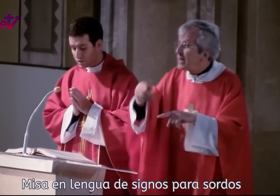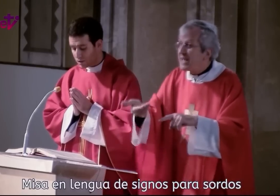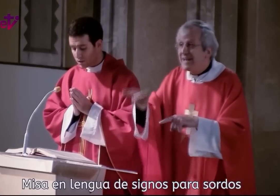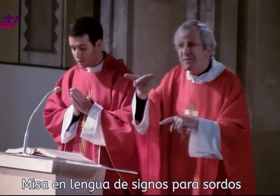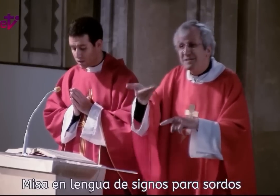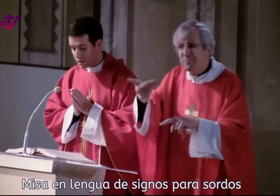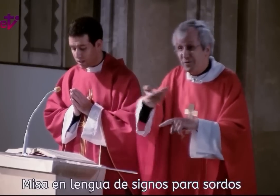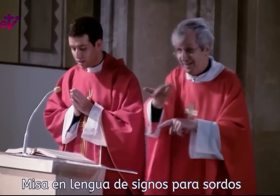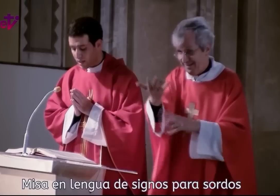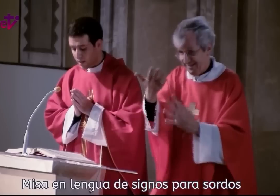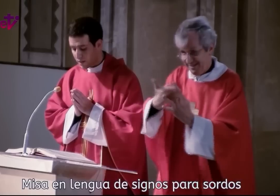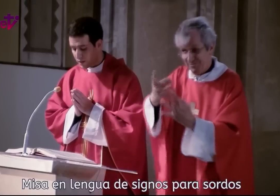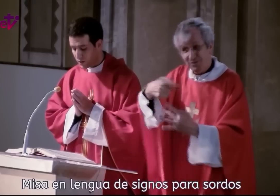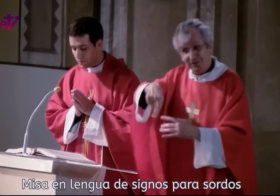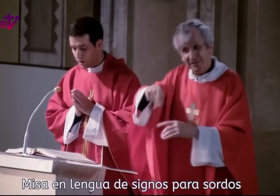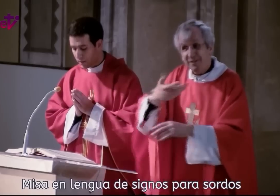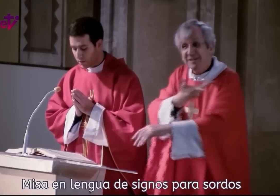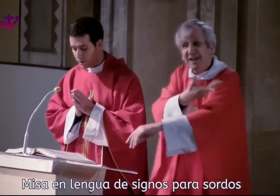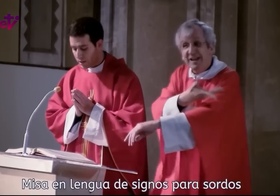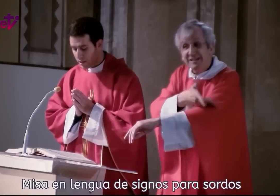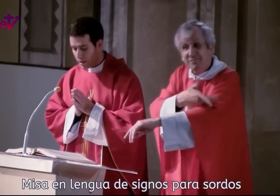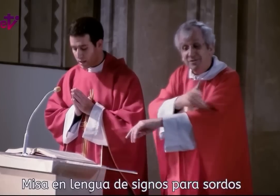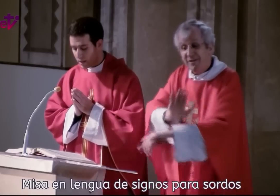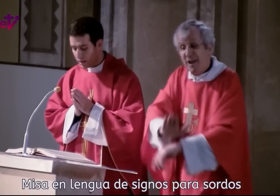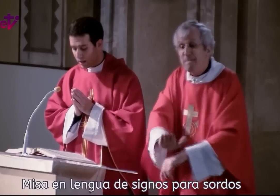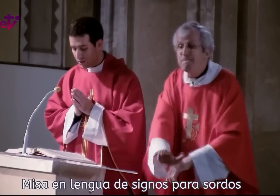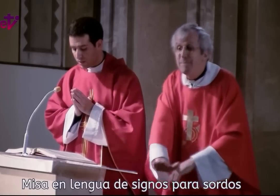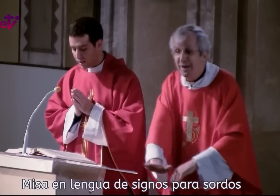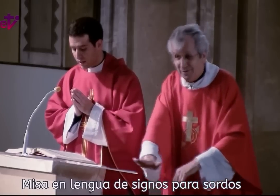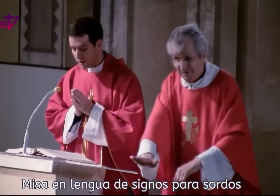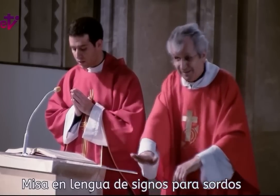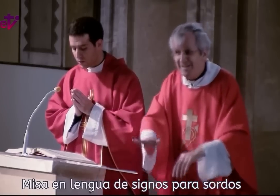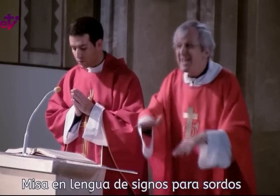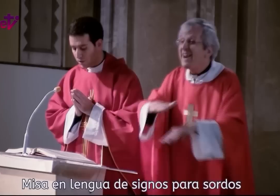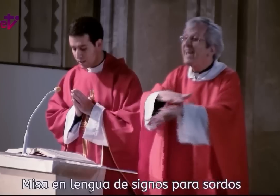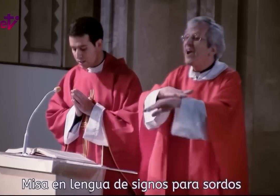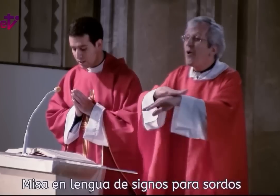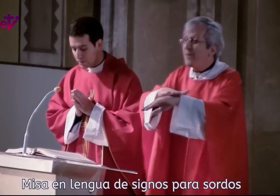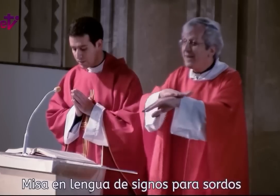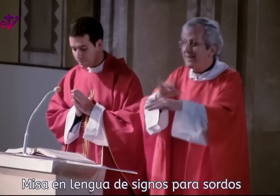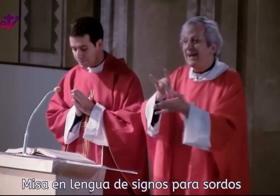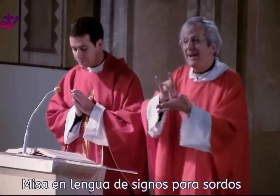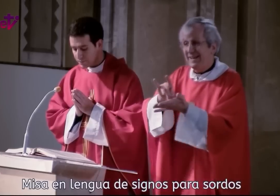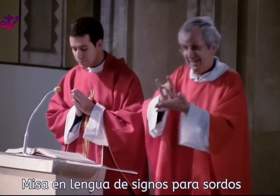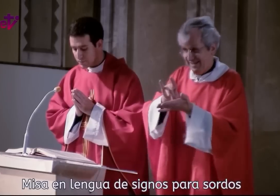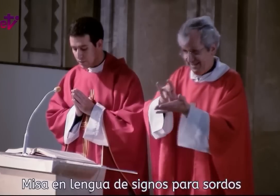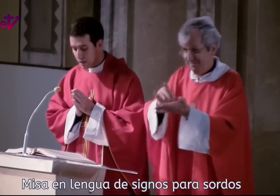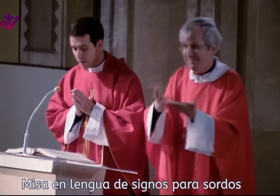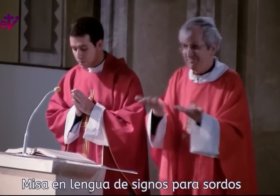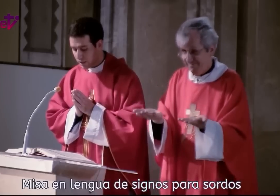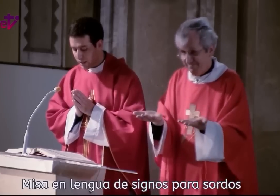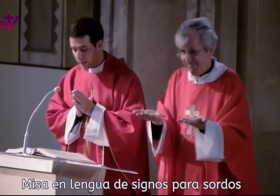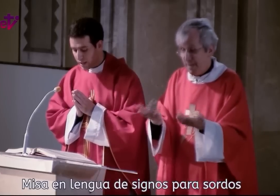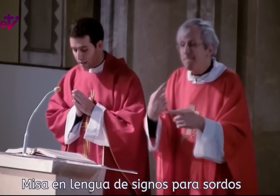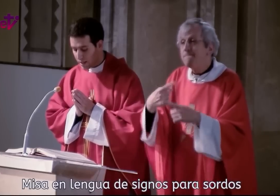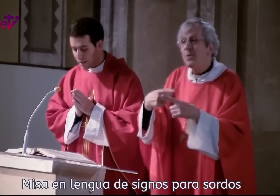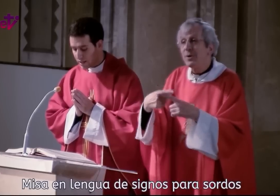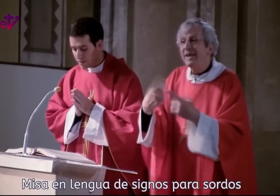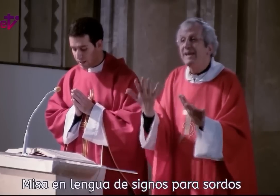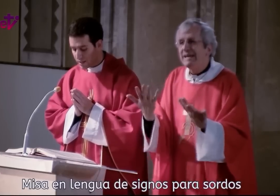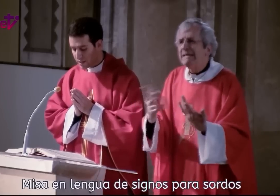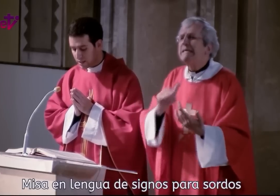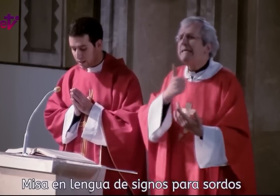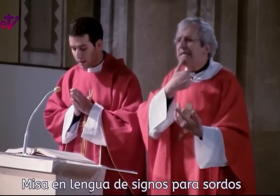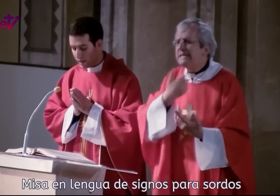entre vosotros se ha de hacer como el menor, y el que gobierna como el que sirve. Porque, ¿quién